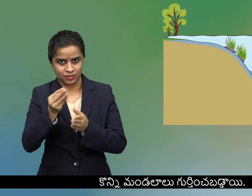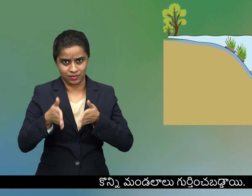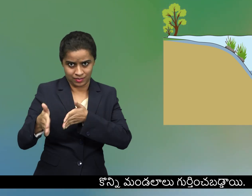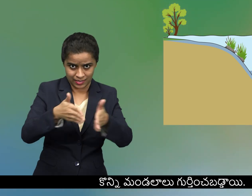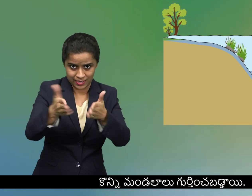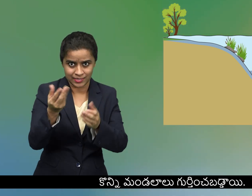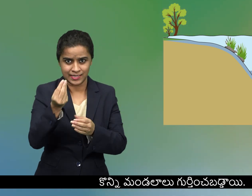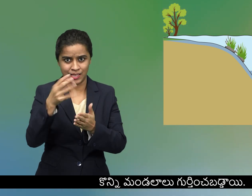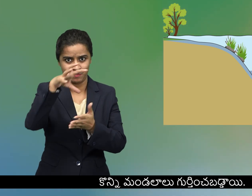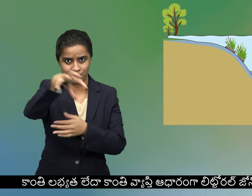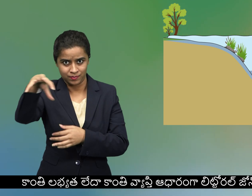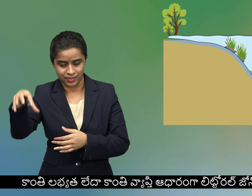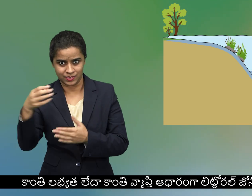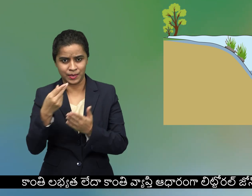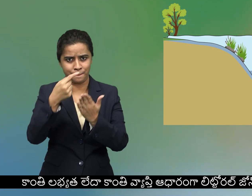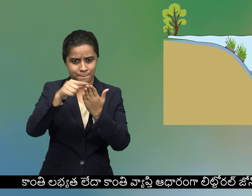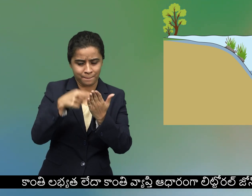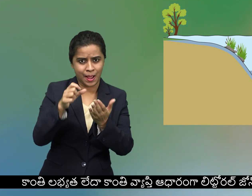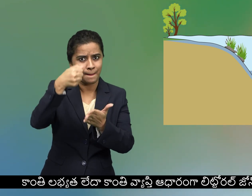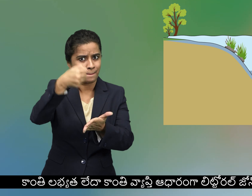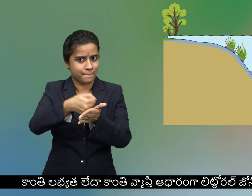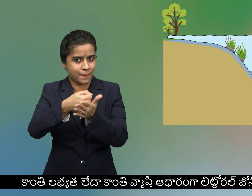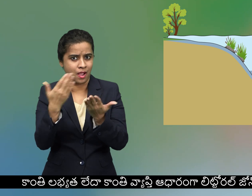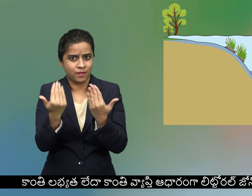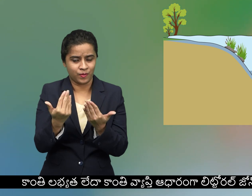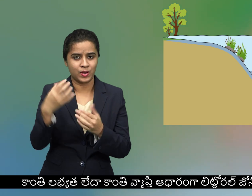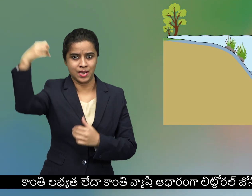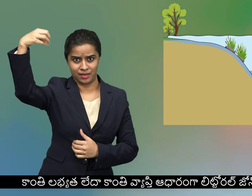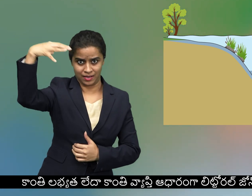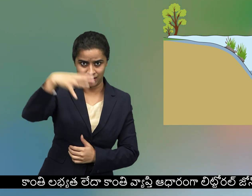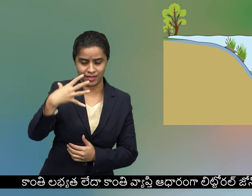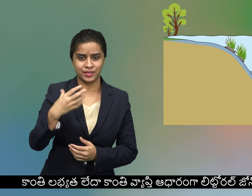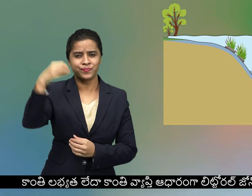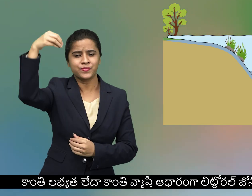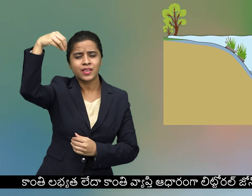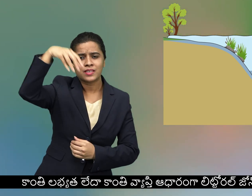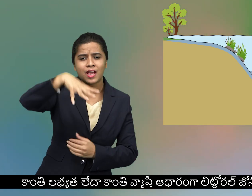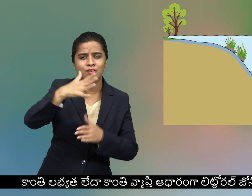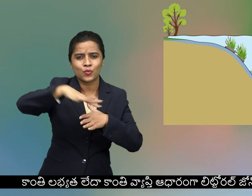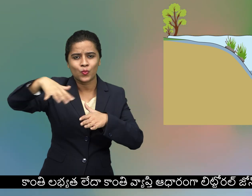మండలాలు గుర్తించబడ్డాయి. కాంతి లభ్యత లేదా కాంతి వ్యాప్తి ఆధారంగా